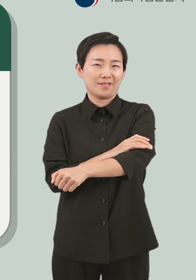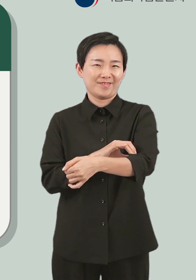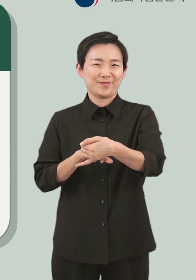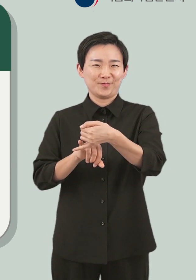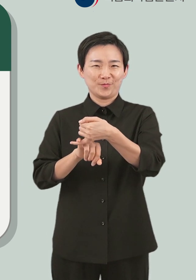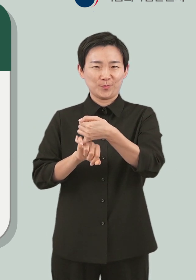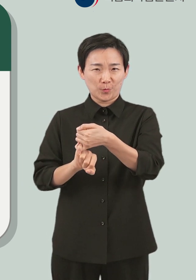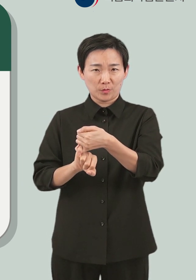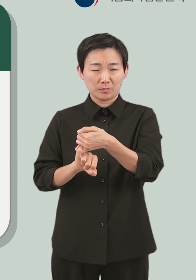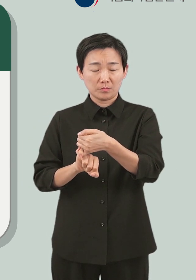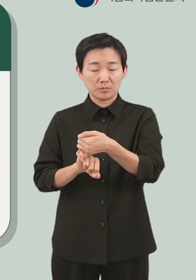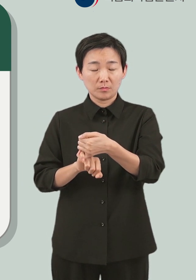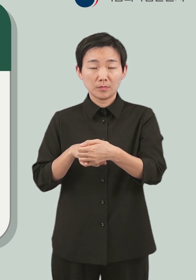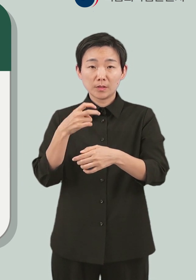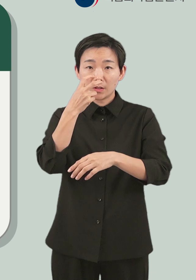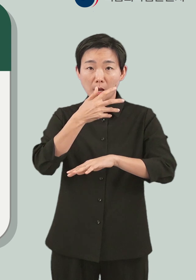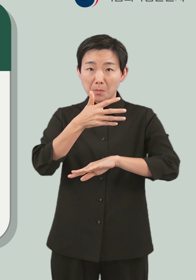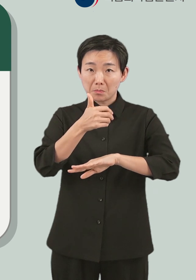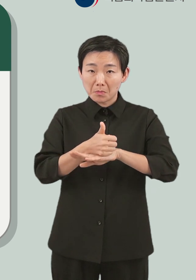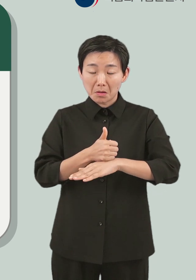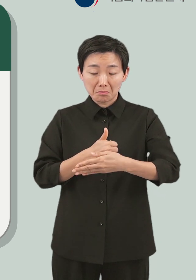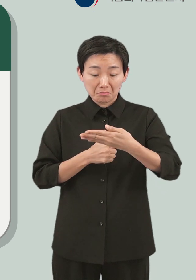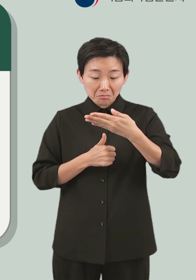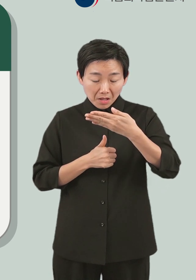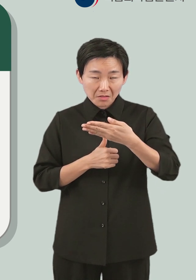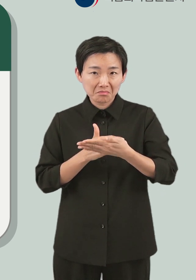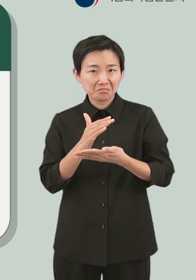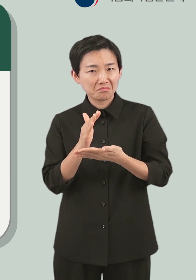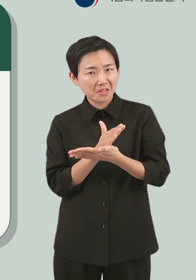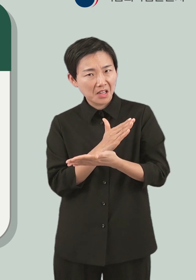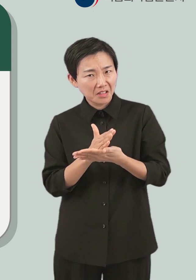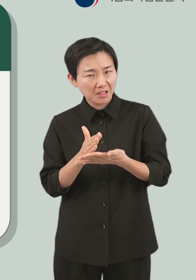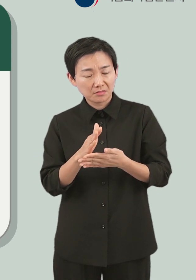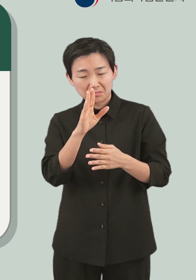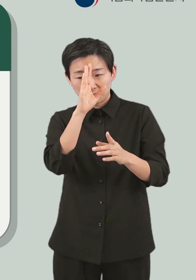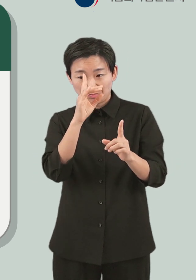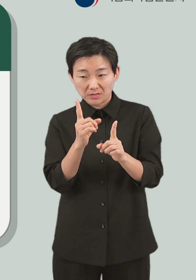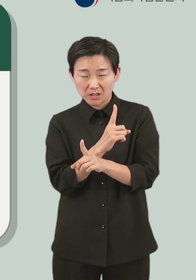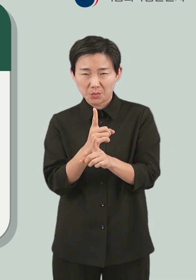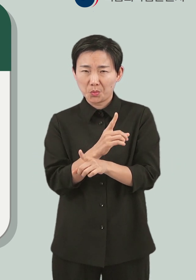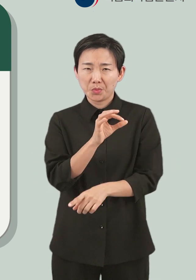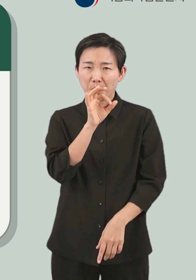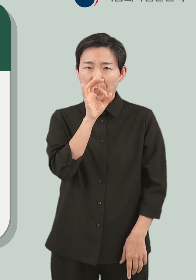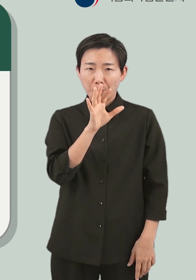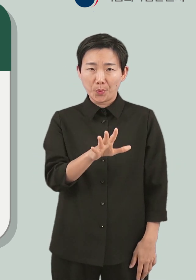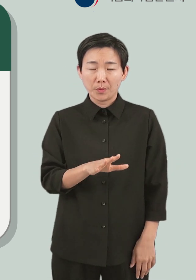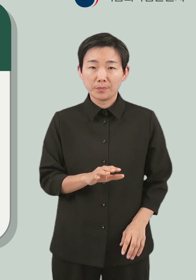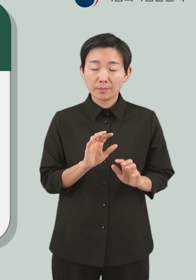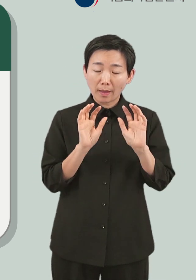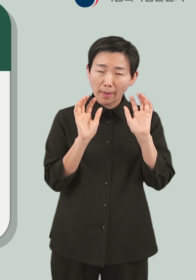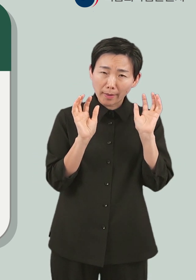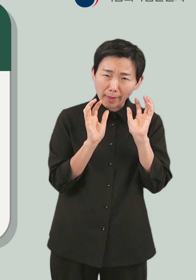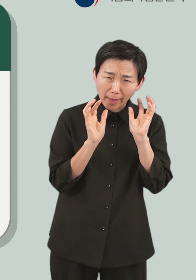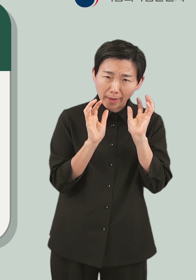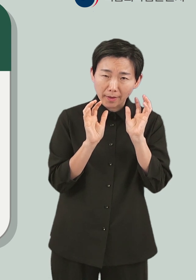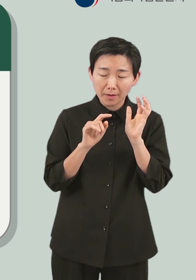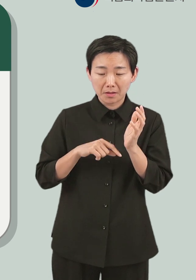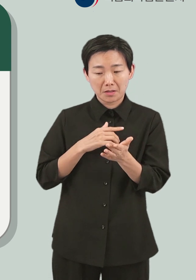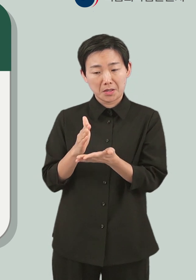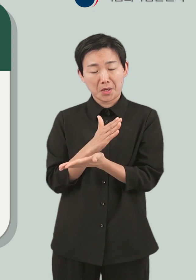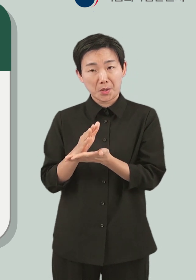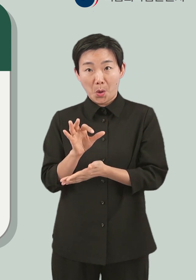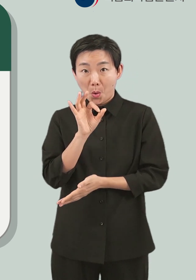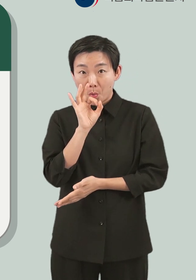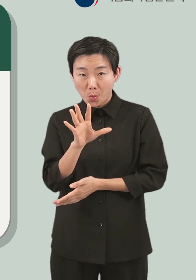스스로 판단하여 치료할 수 없습니다. 역류하나 스스로 의사표시를 할 수 없는 사람에게 사용하지 않습니다.